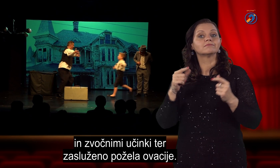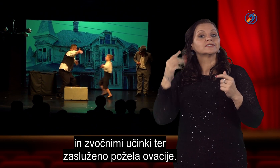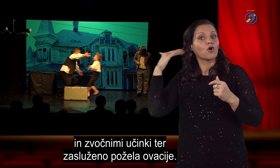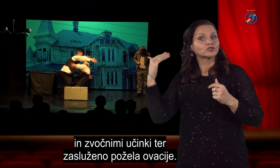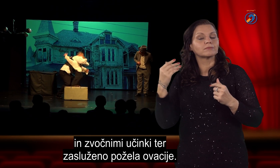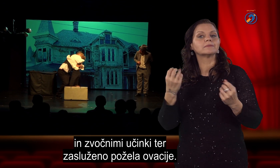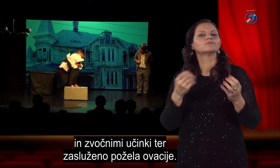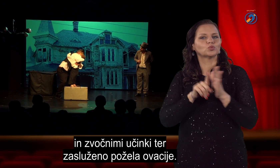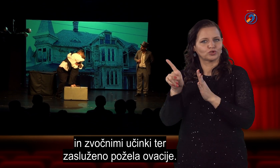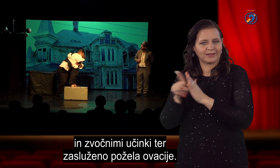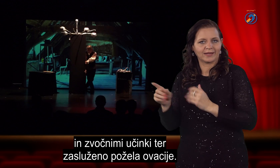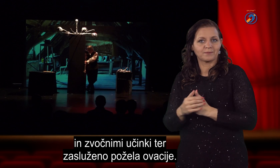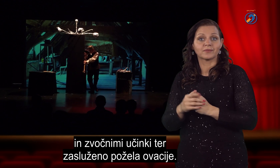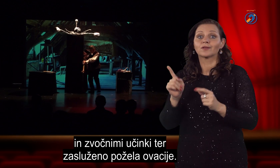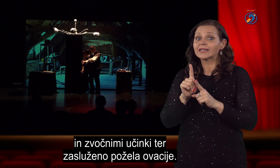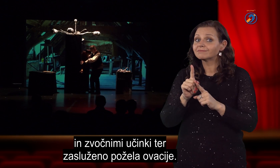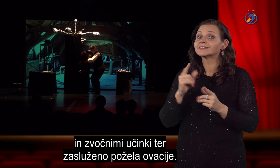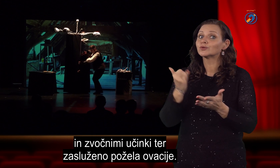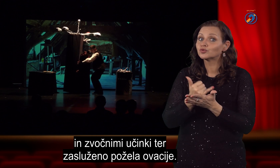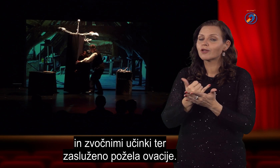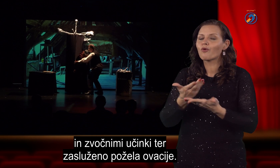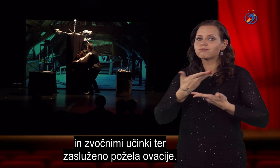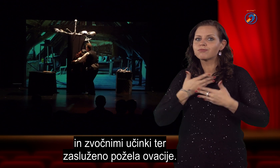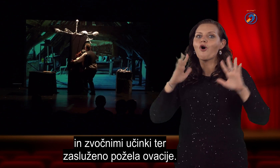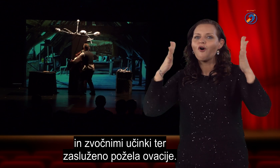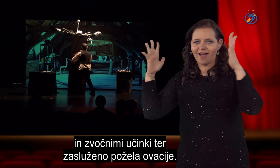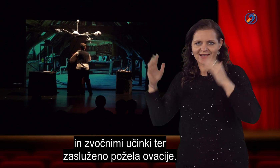zvočnimi učinki ter zasluženo požela ovacije.